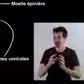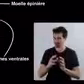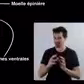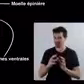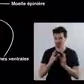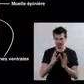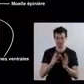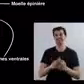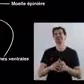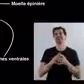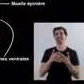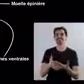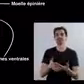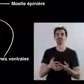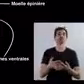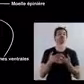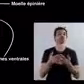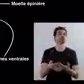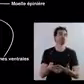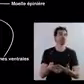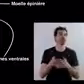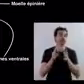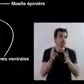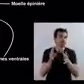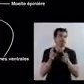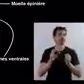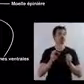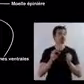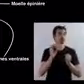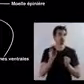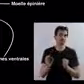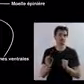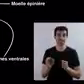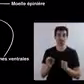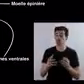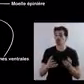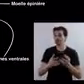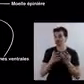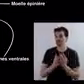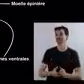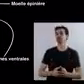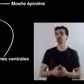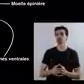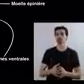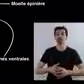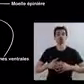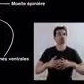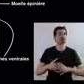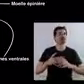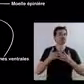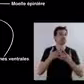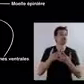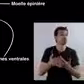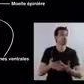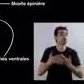racines ventrales. Bien. L'étirement des fibres musculaires est capté par des structures spécialisées. Ce sont des récepteurs sensoriels que